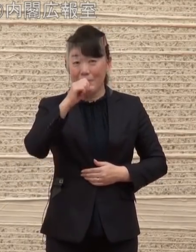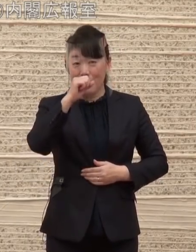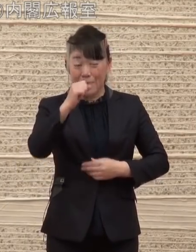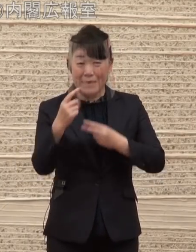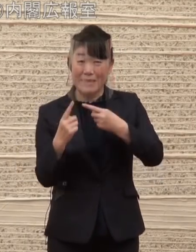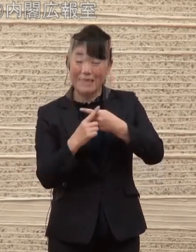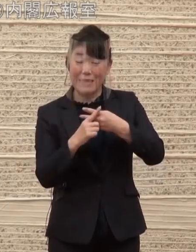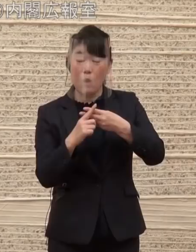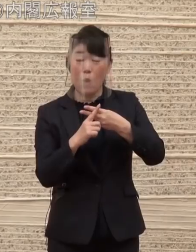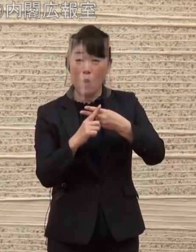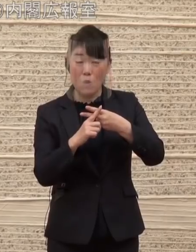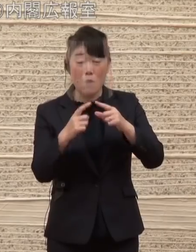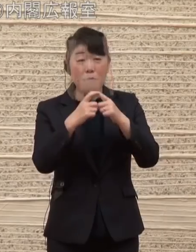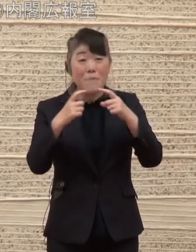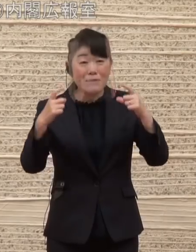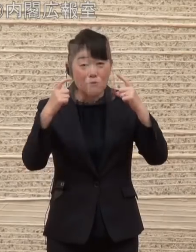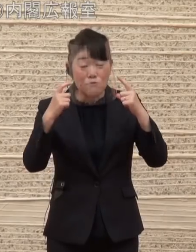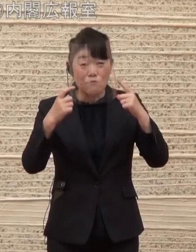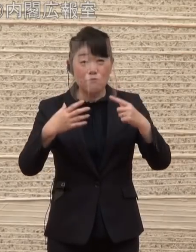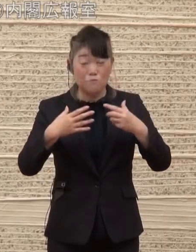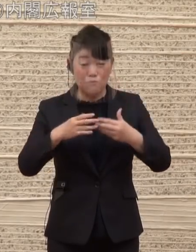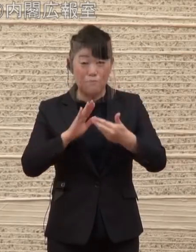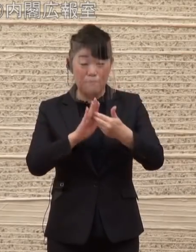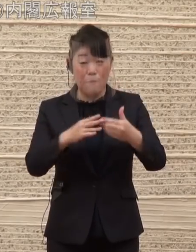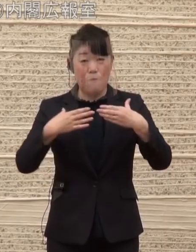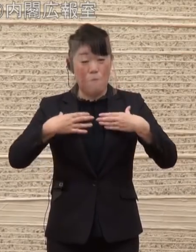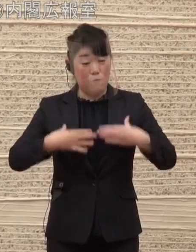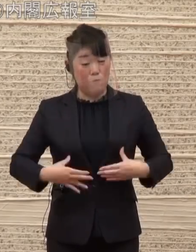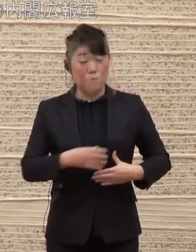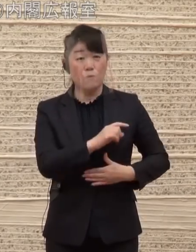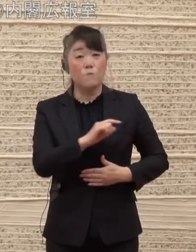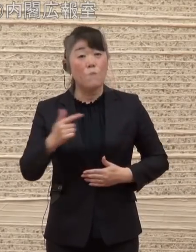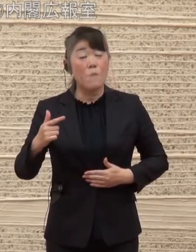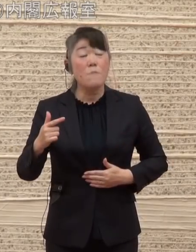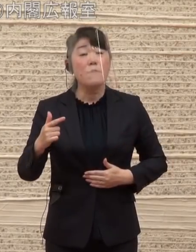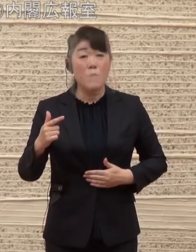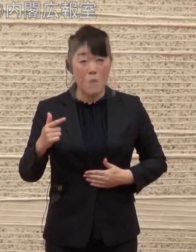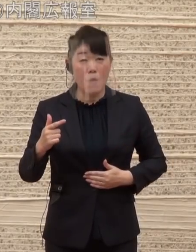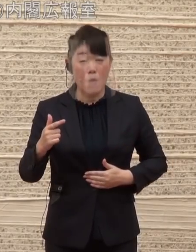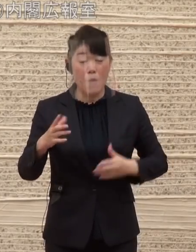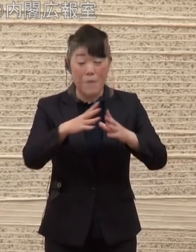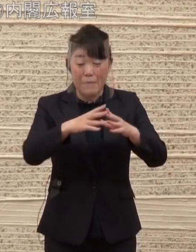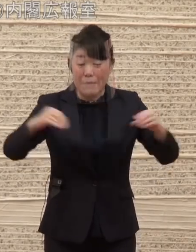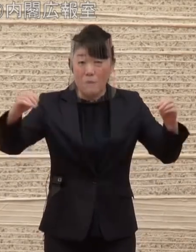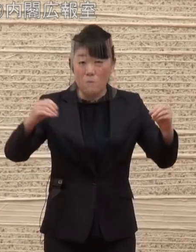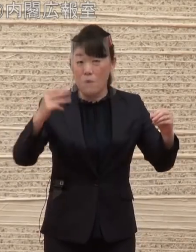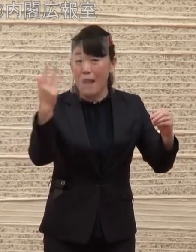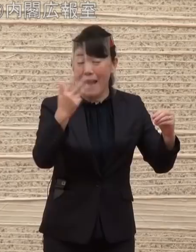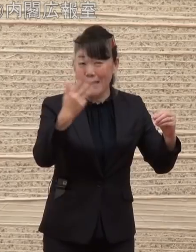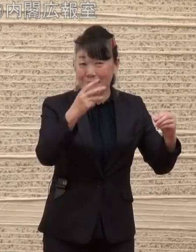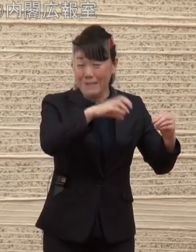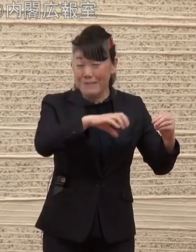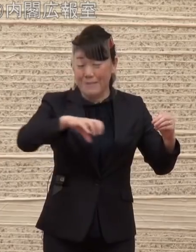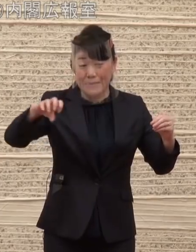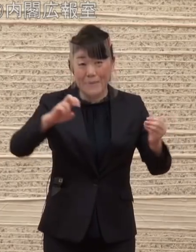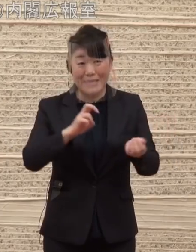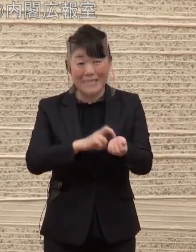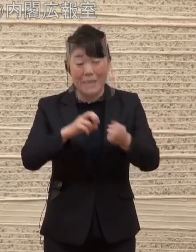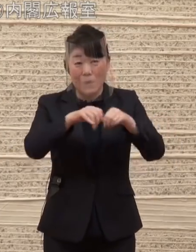などの某国についてもウェーブを使って全国の8000近い医療機関の状況を